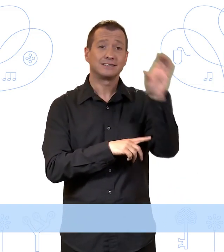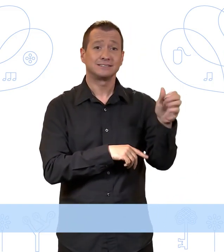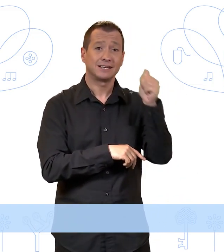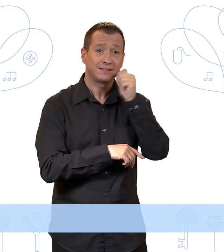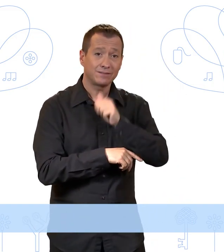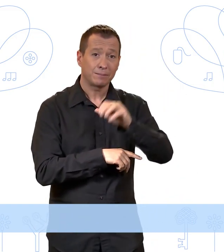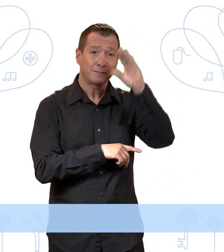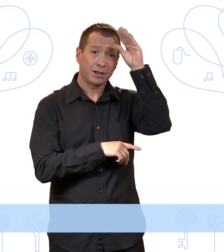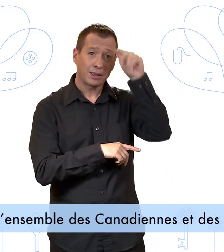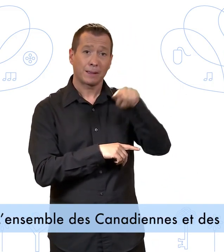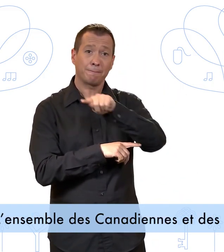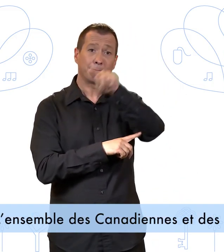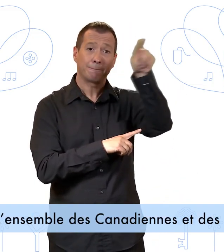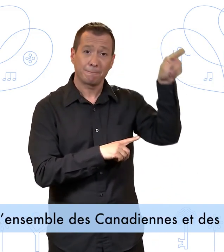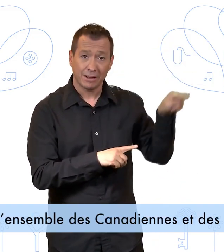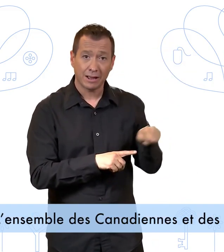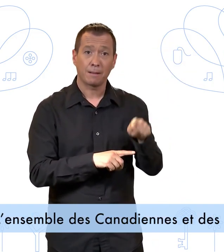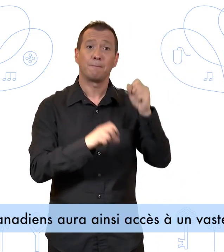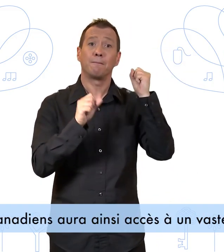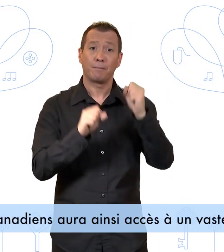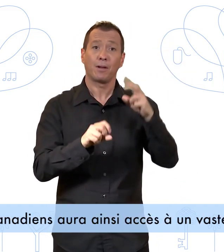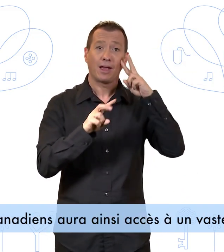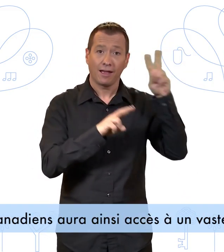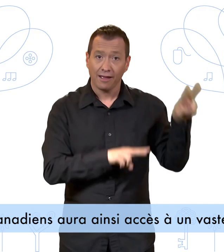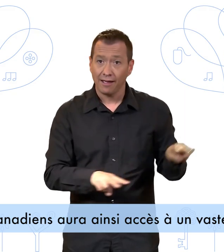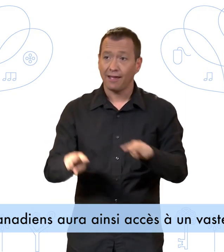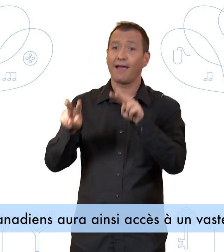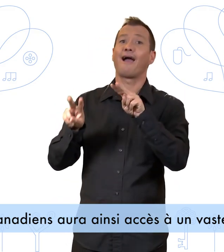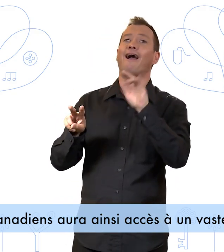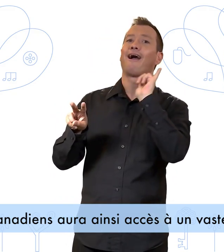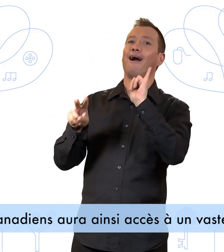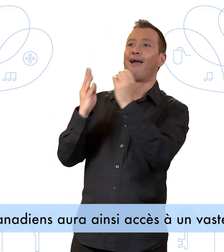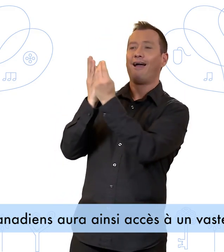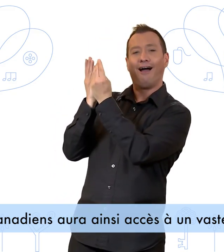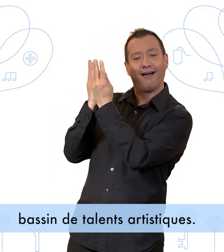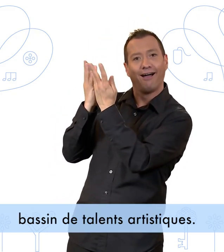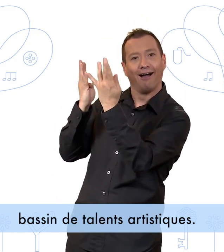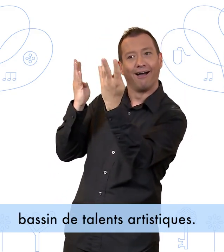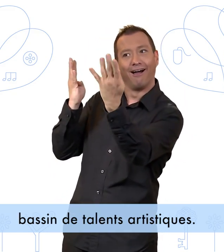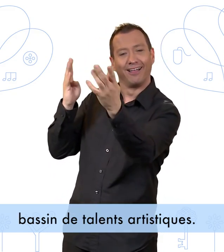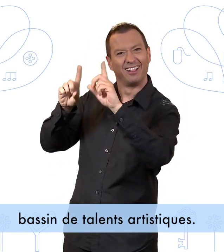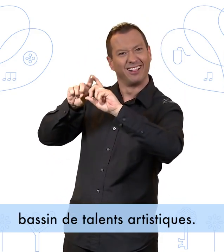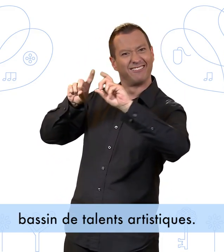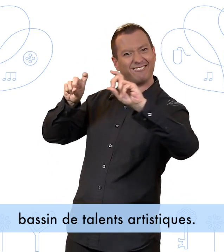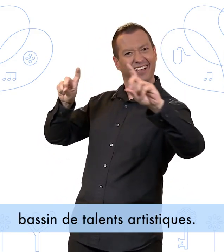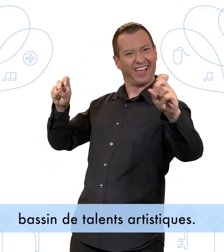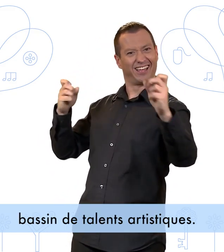arts. L'ensemble des Canadiennes et des Canadiens aura ainsi accès à un vaste bassin de talent